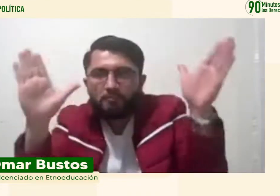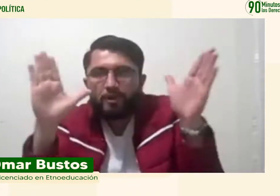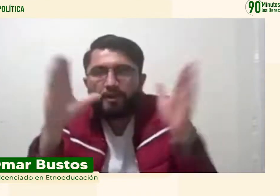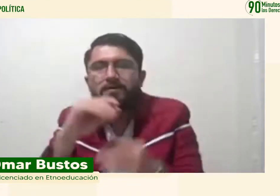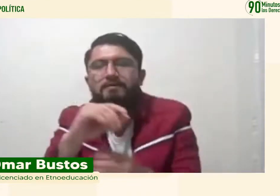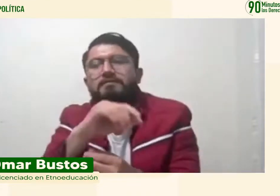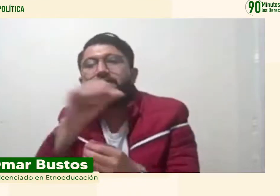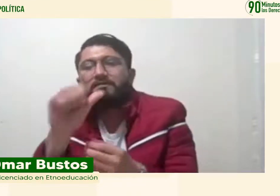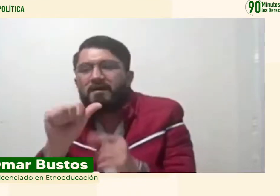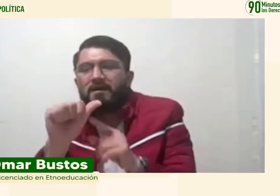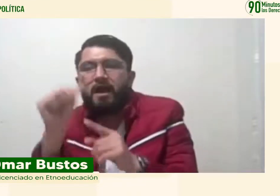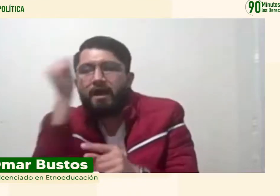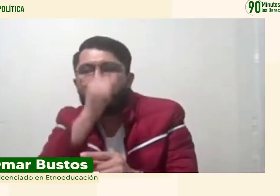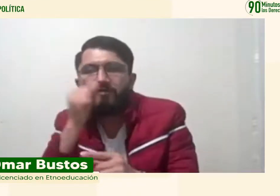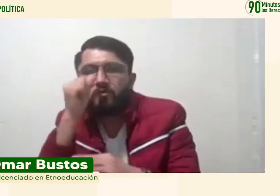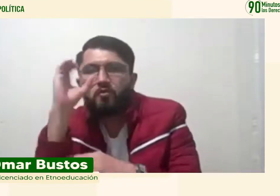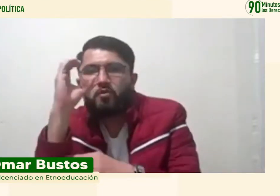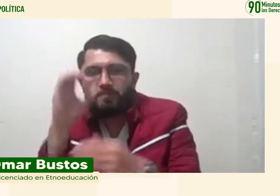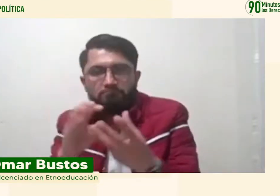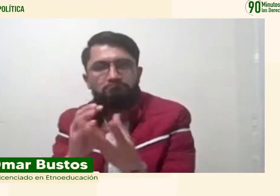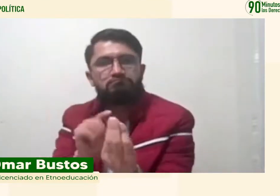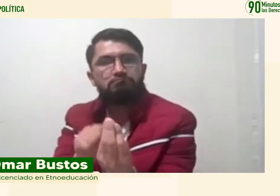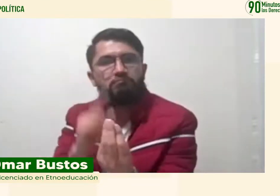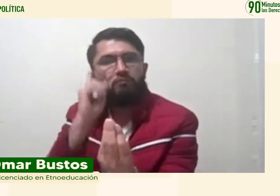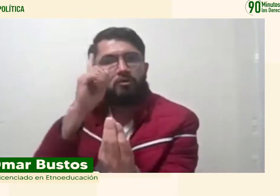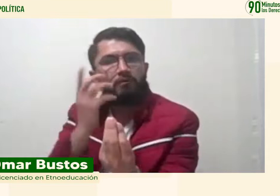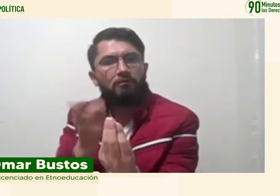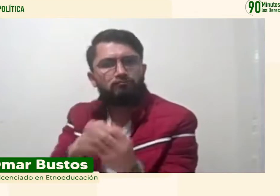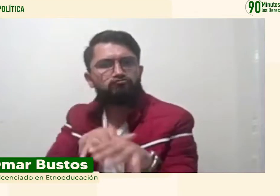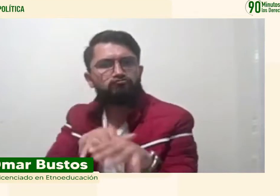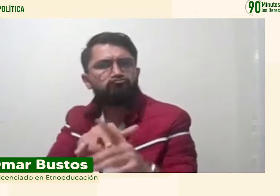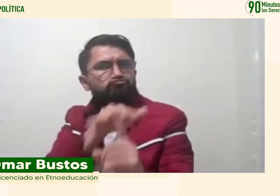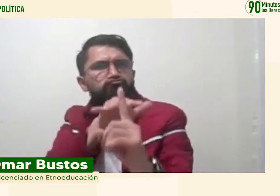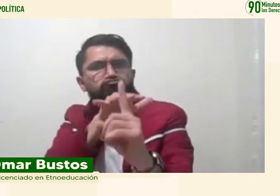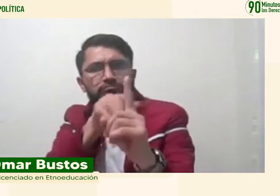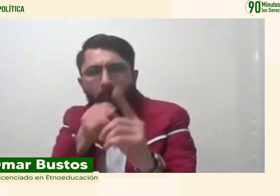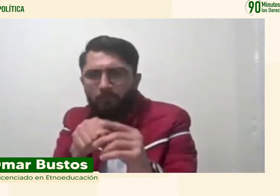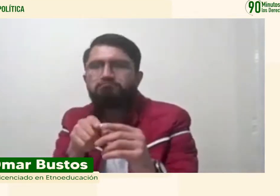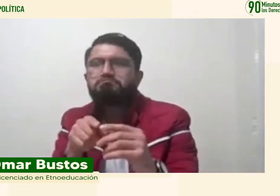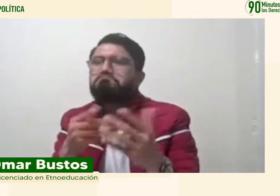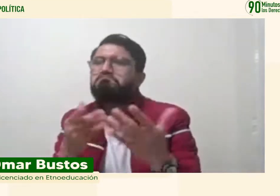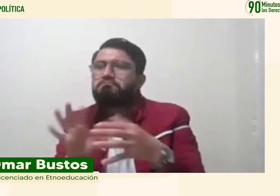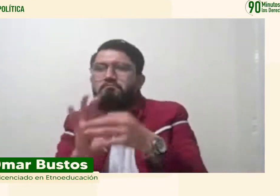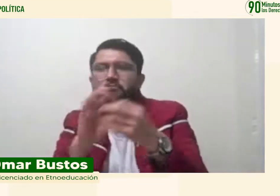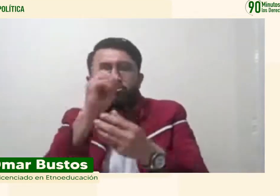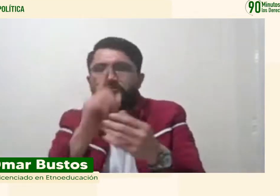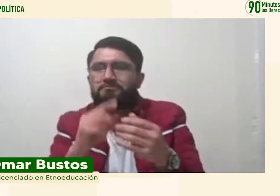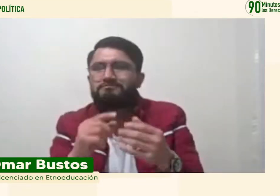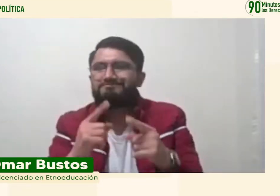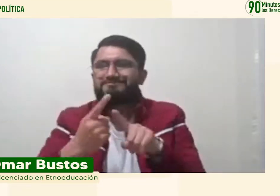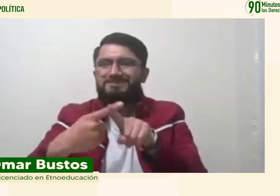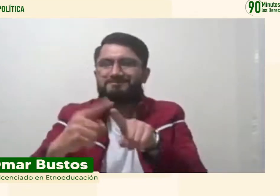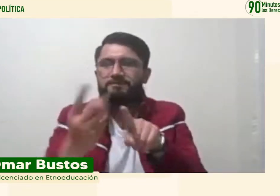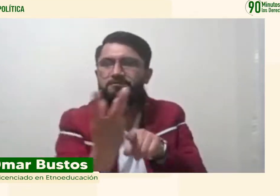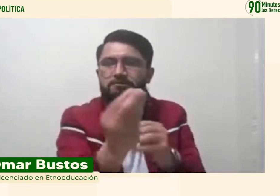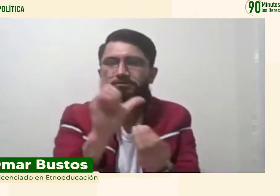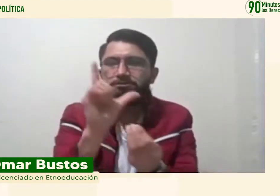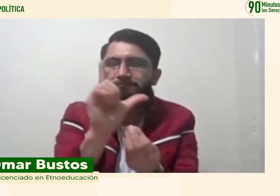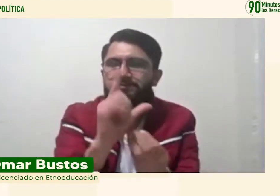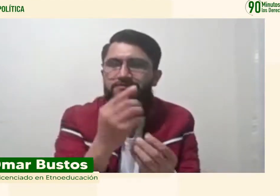y democrática afrocolombiana es un grupo político y hacen incidencia política y